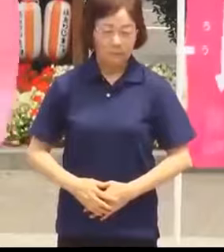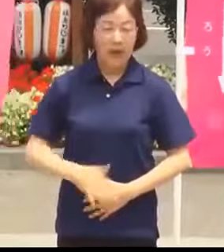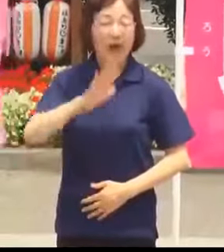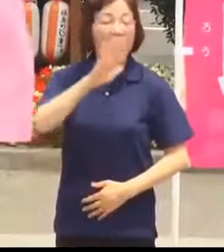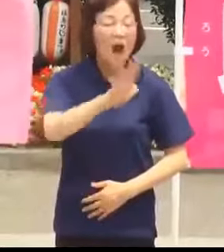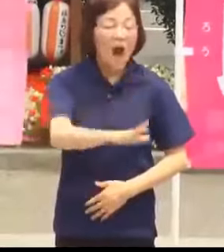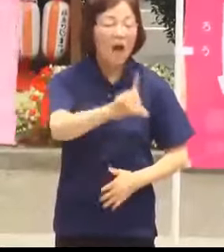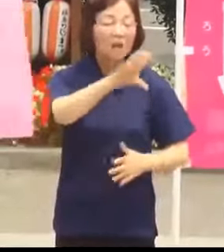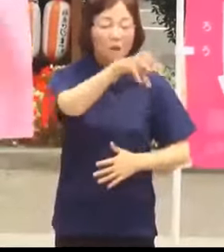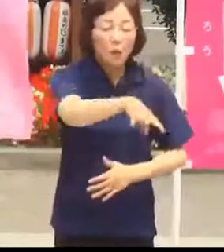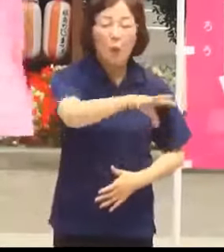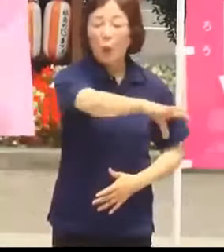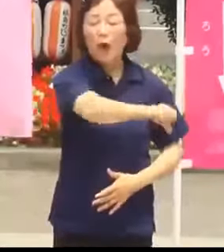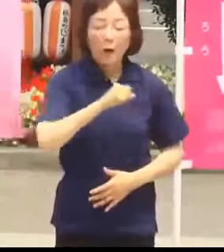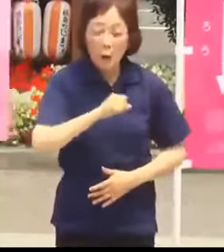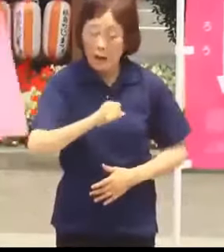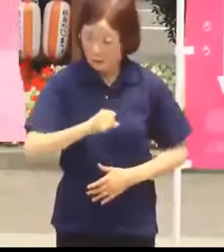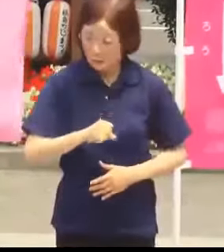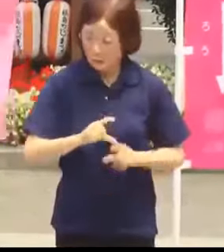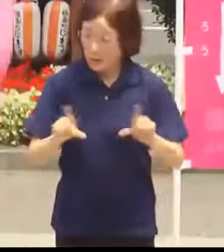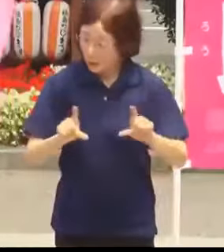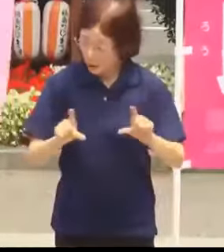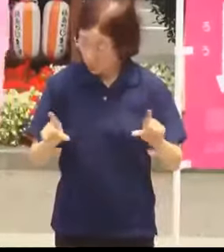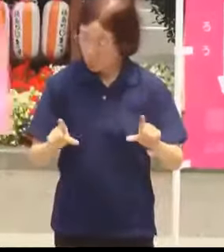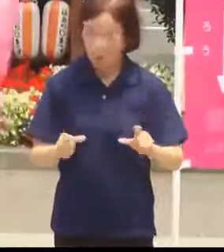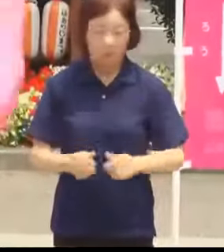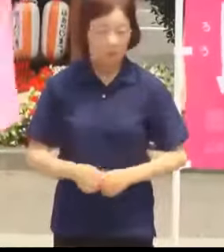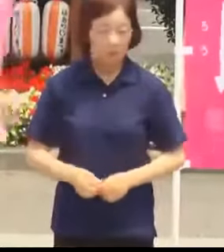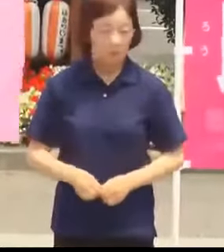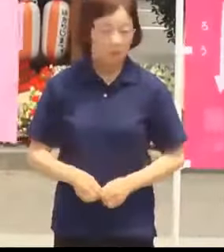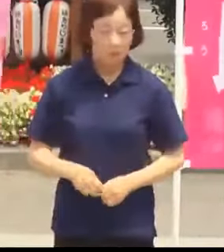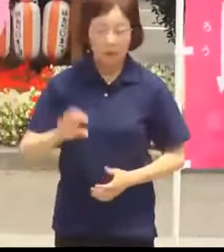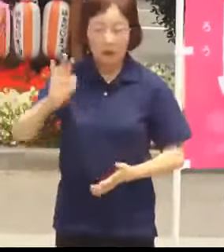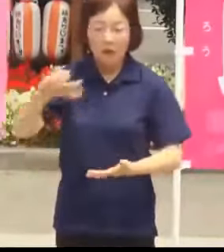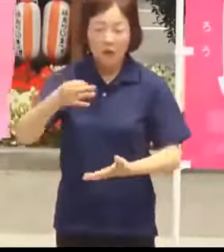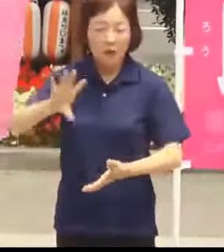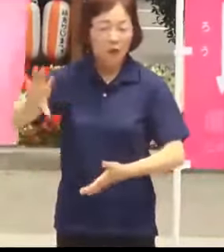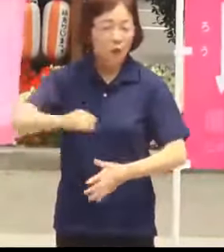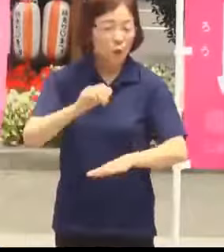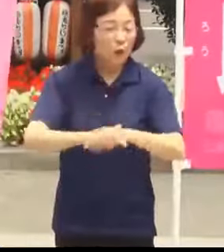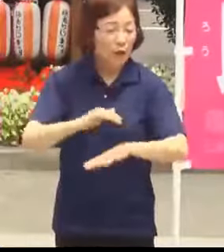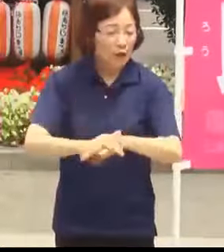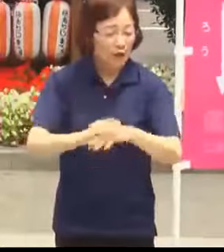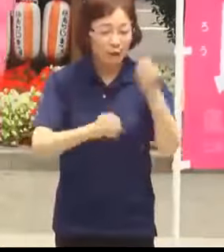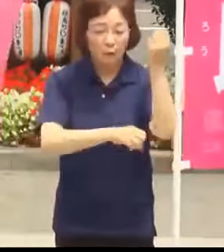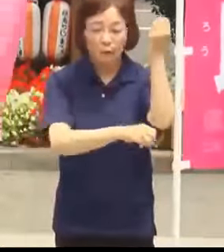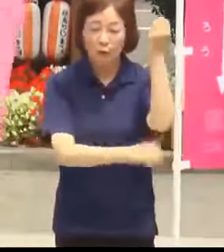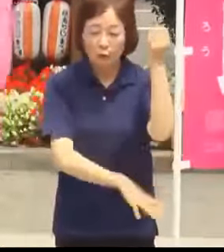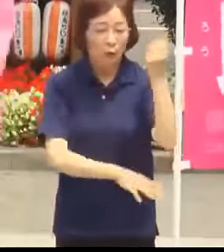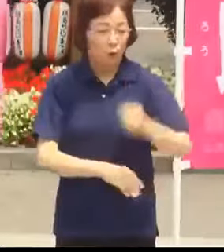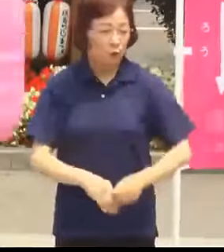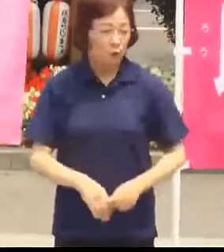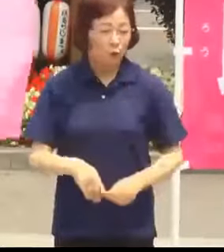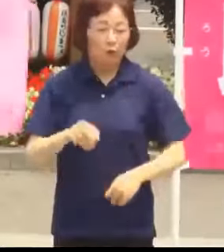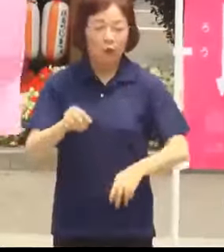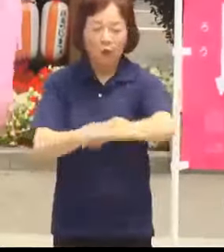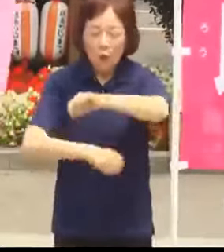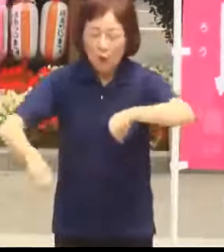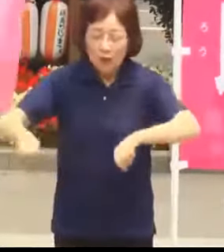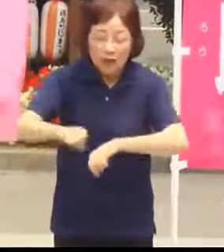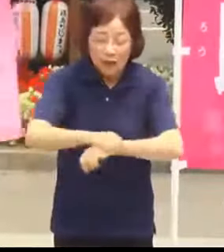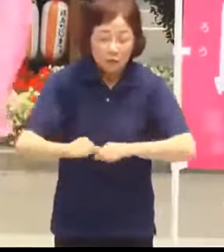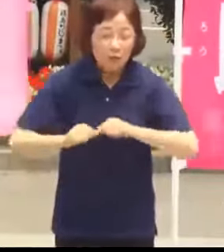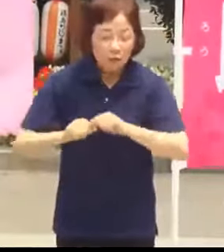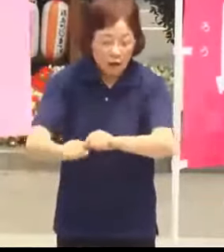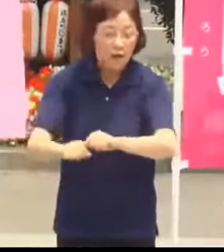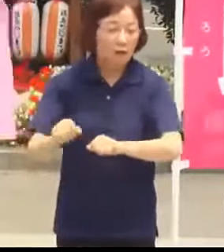あるところから取れでしょ税金のトリガーたの基本のきその真逆を今やられて